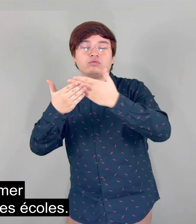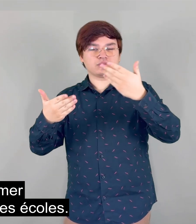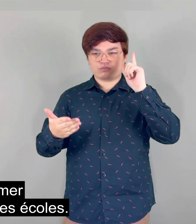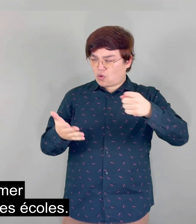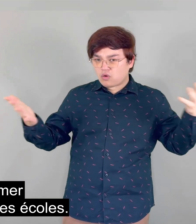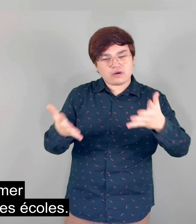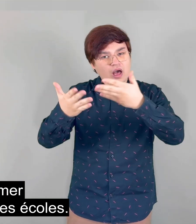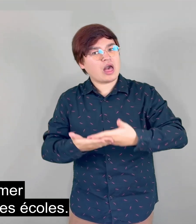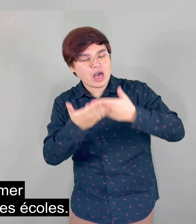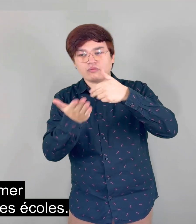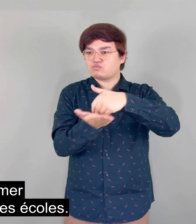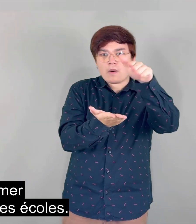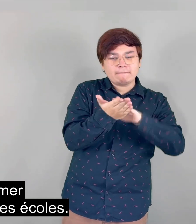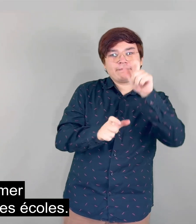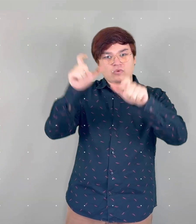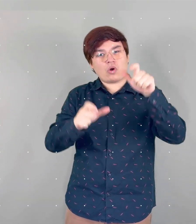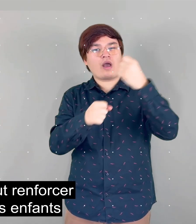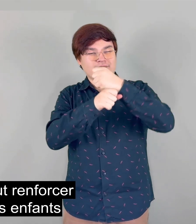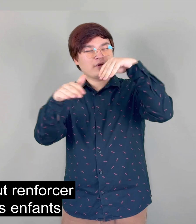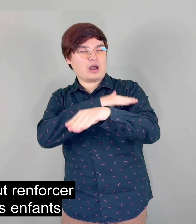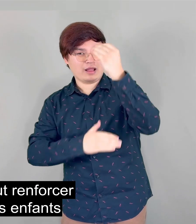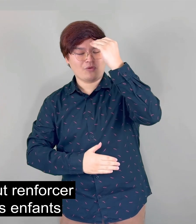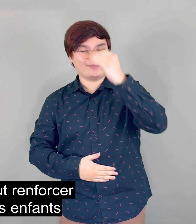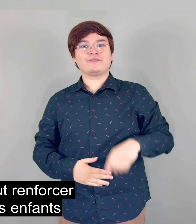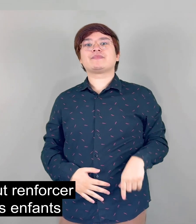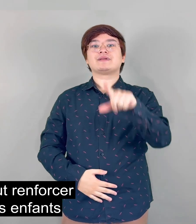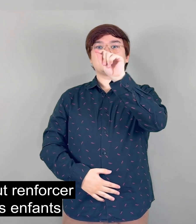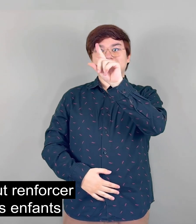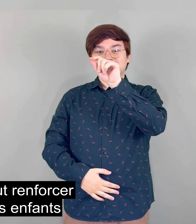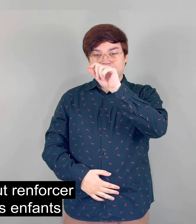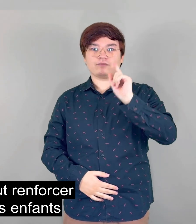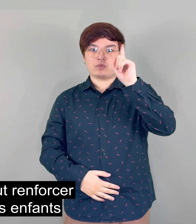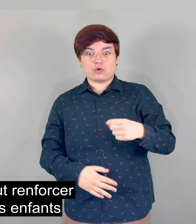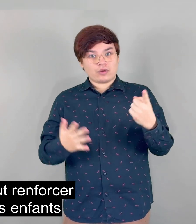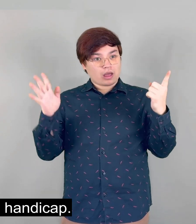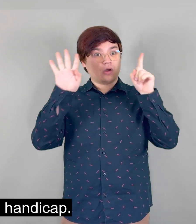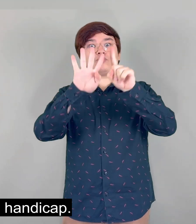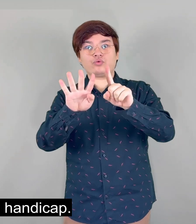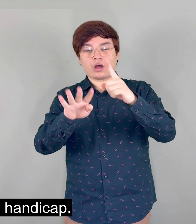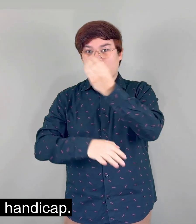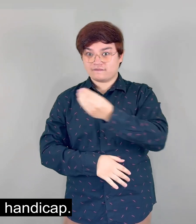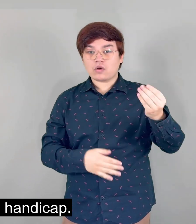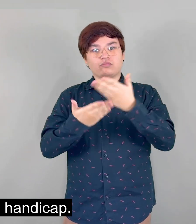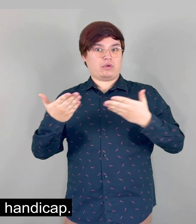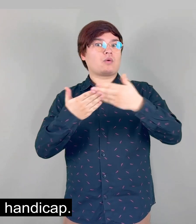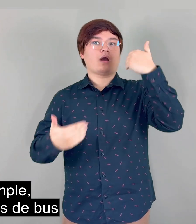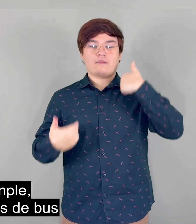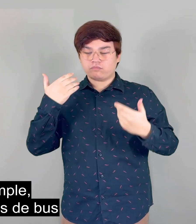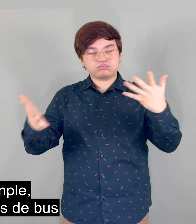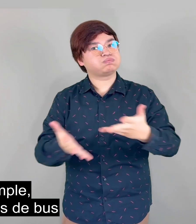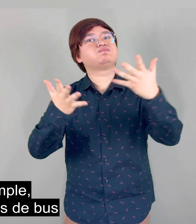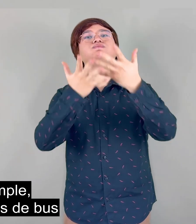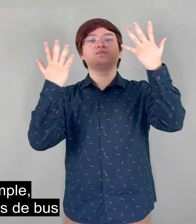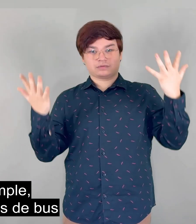aider et à former le personnel des écoles. Point 10. Il faut renforcer l'inclusion des enfants en situation de handicap.